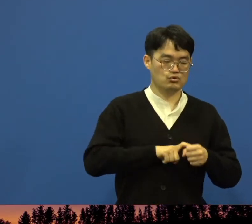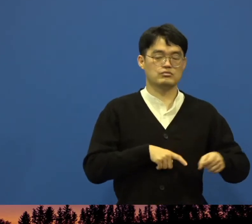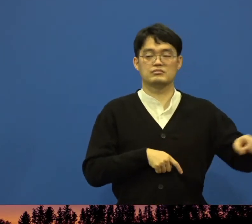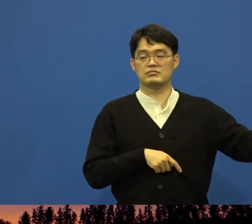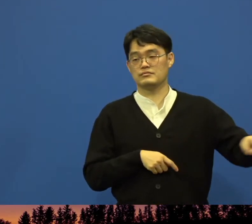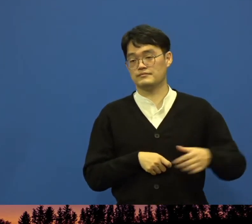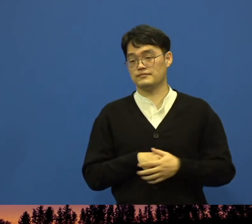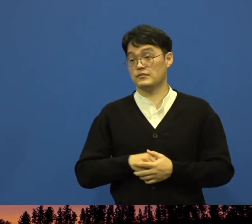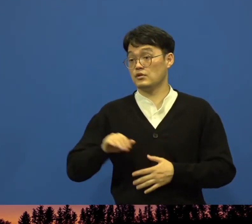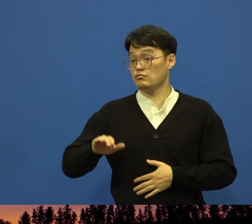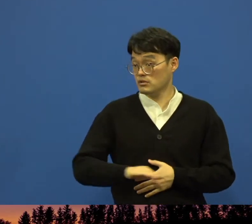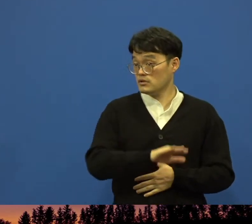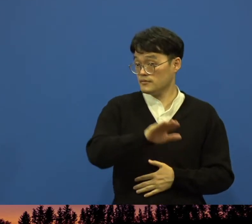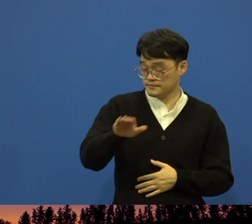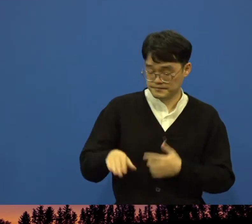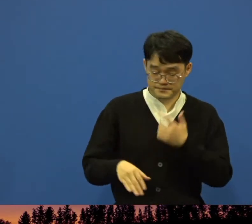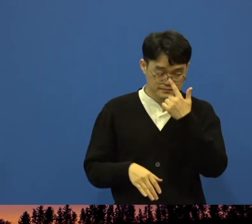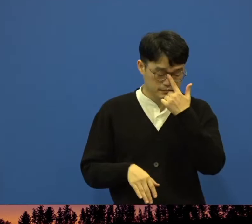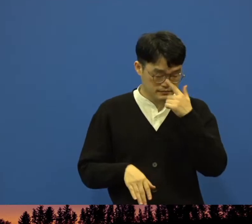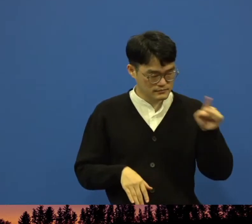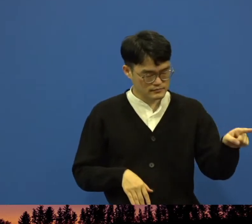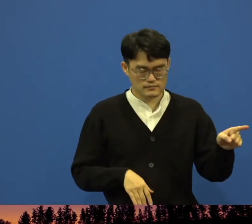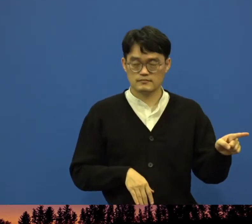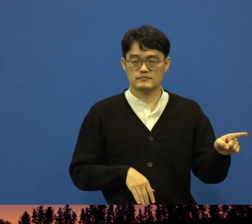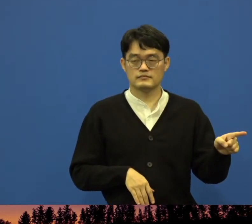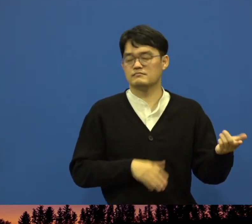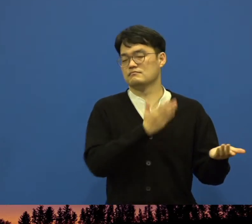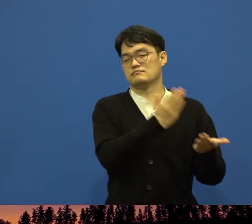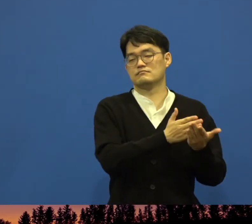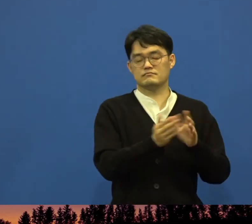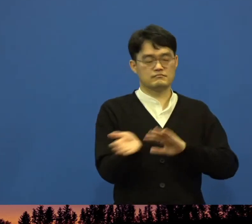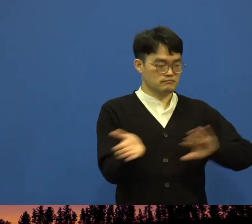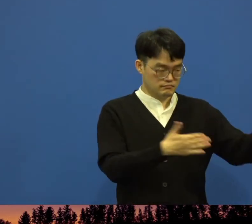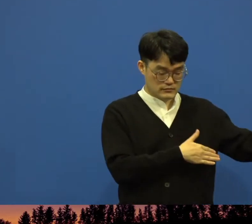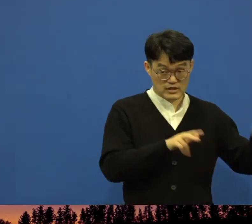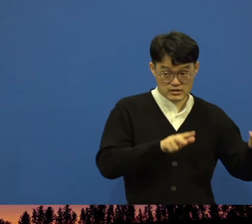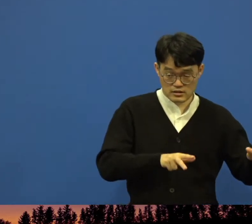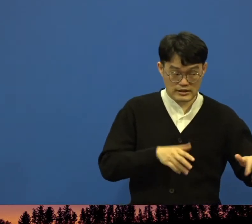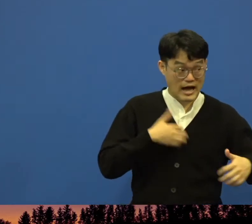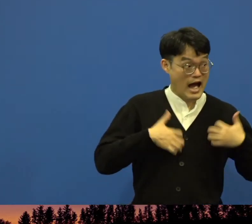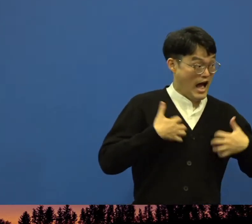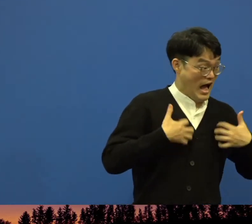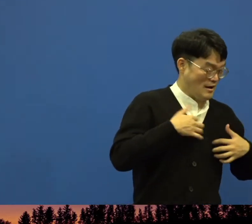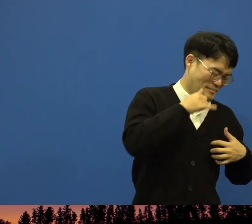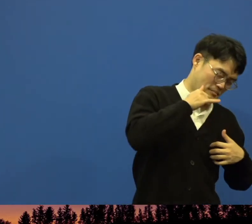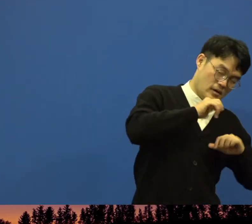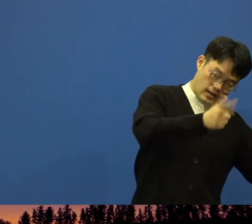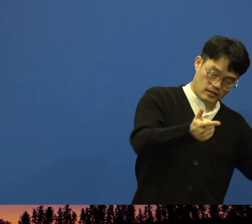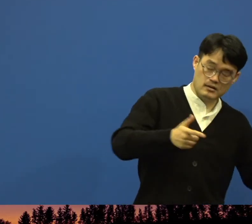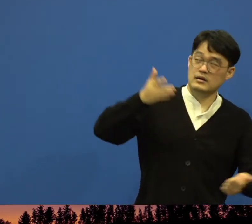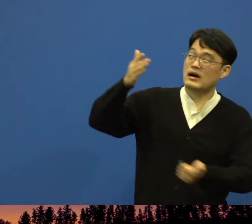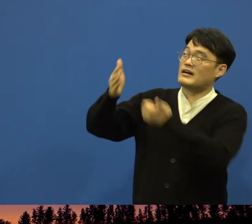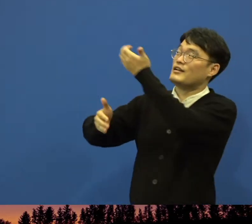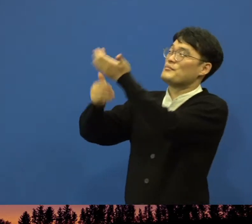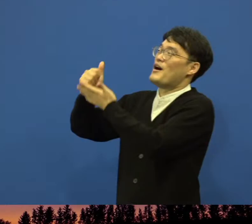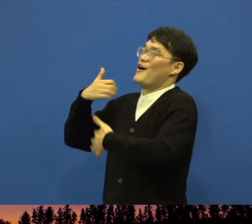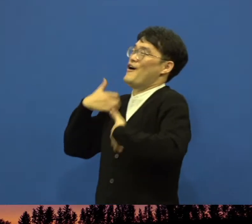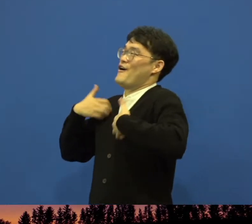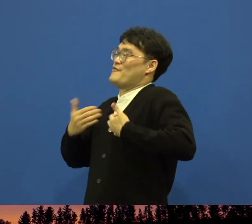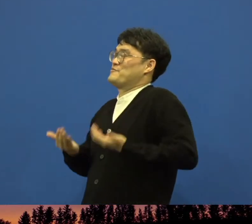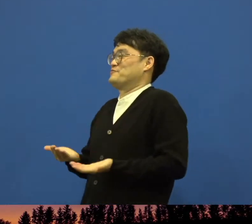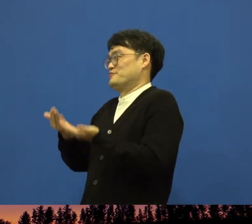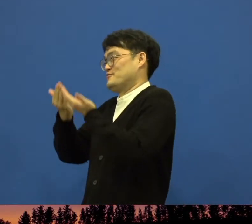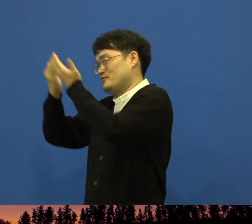그런데 우리는 이 삶에서 바꿔야 돼. 하나님을 기쁘시게 하는 삶. 여기서 인생이 크게 두 갈래로